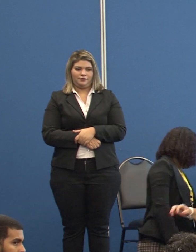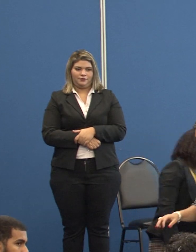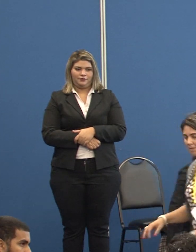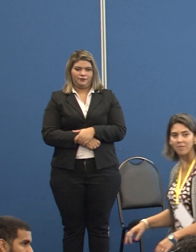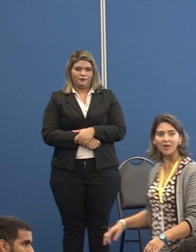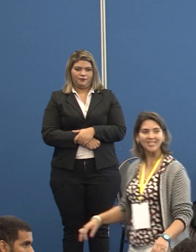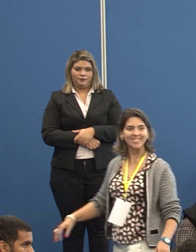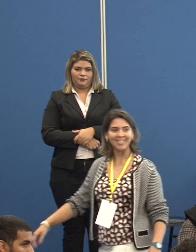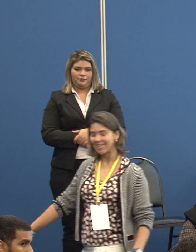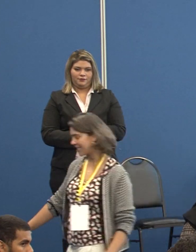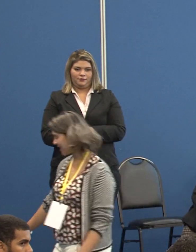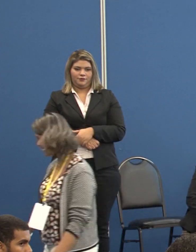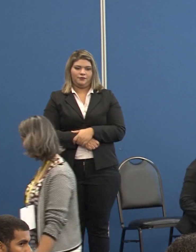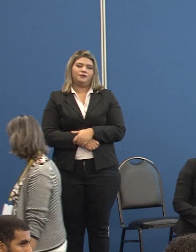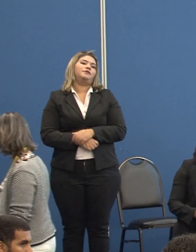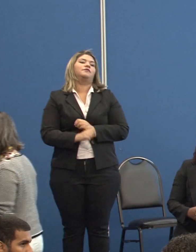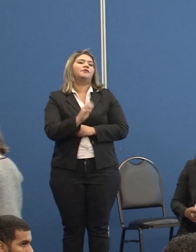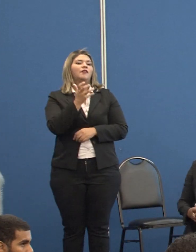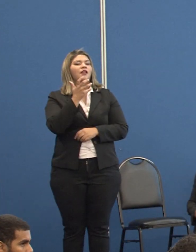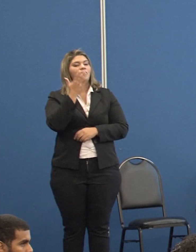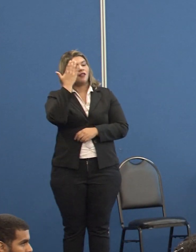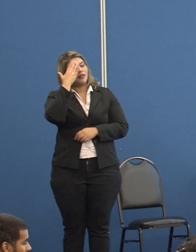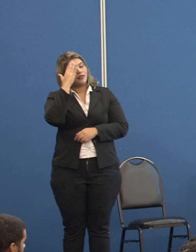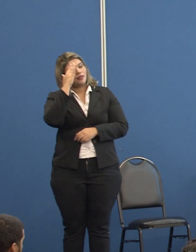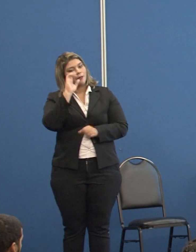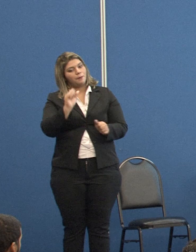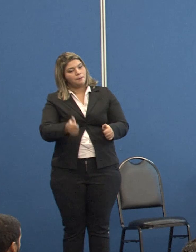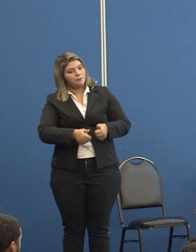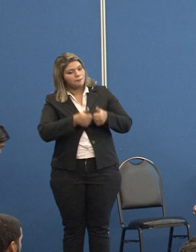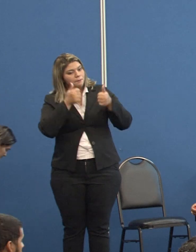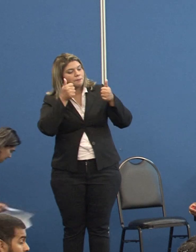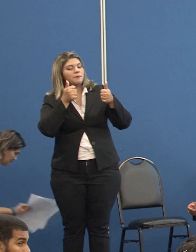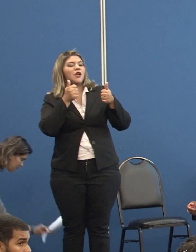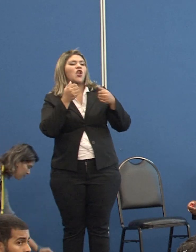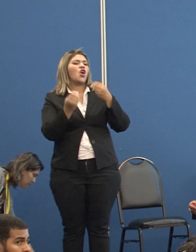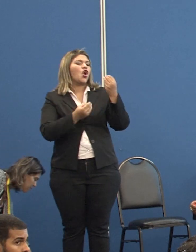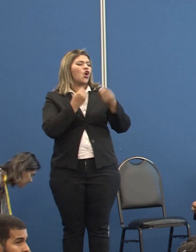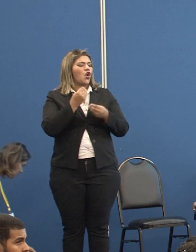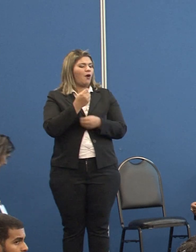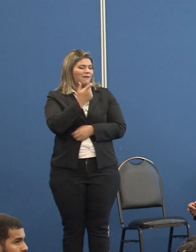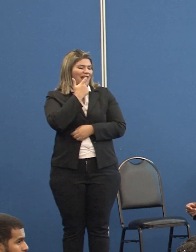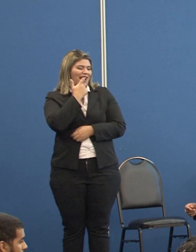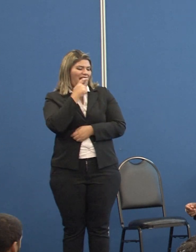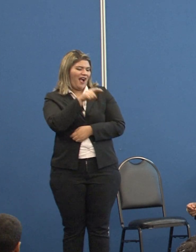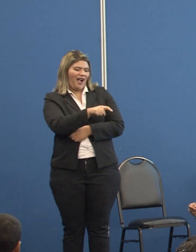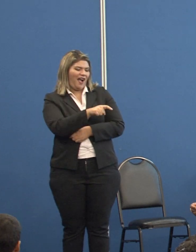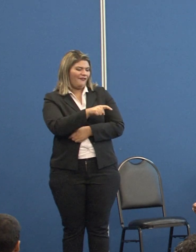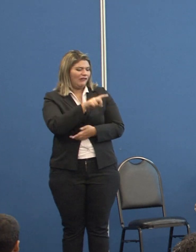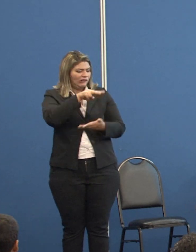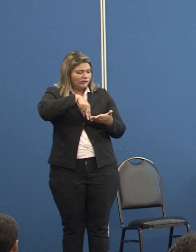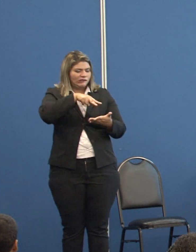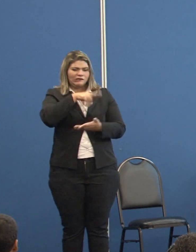Bom dia. Eu queria entender um pouquinho melhor a garrafa leitora, porque eu não consegui compreender.